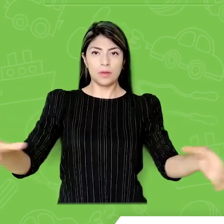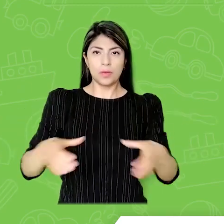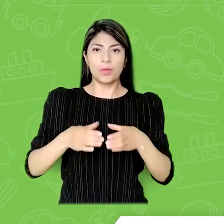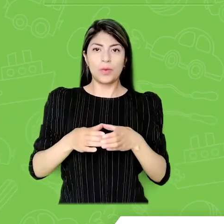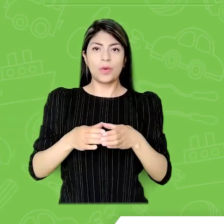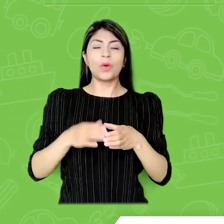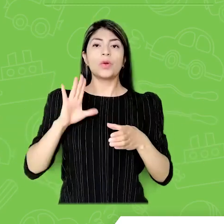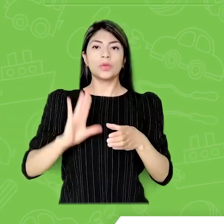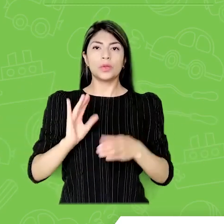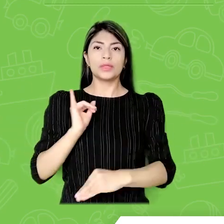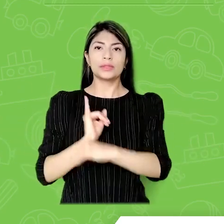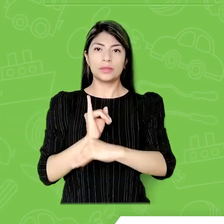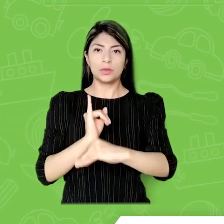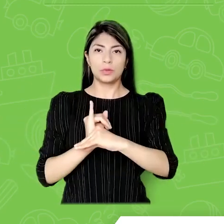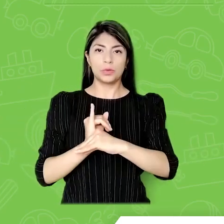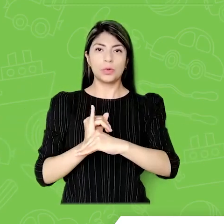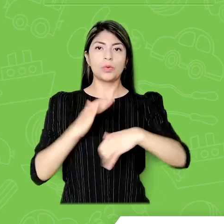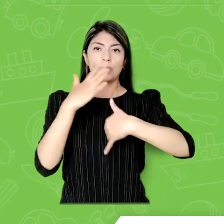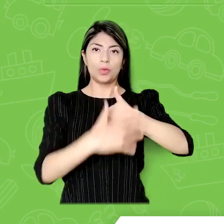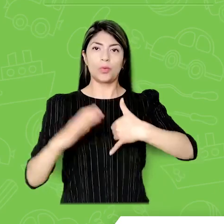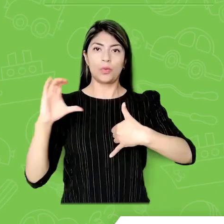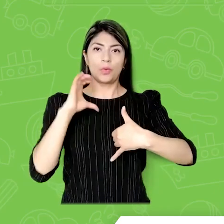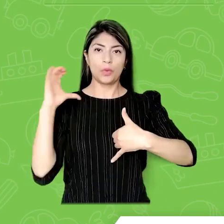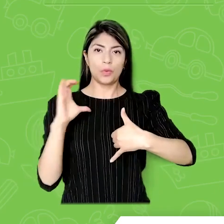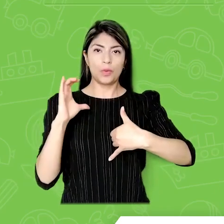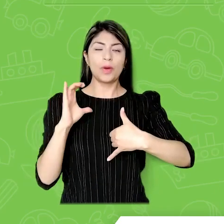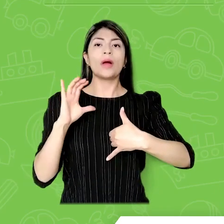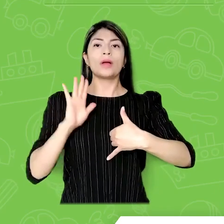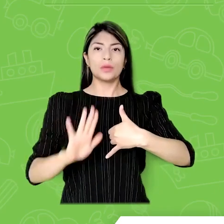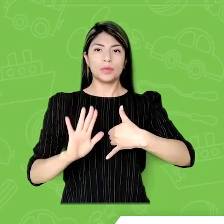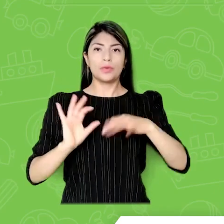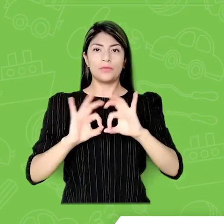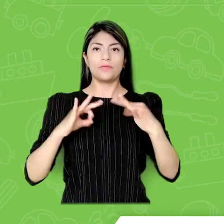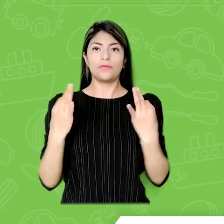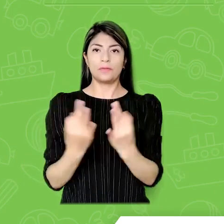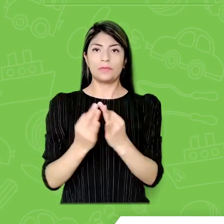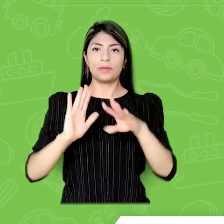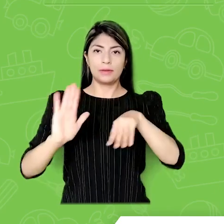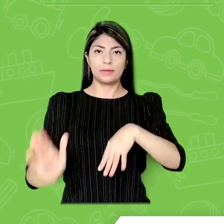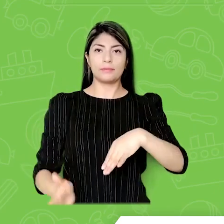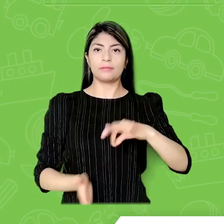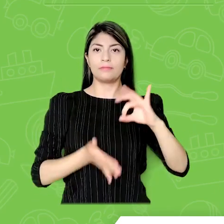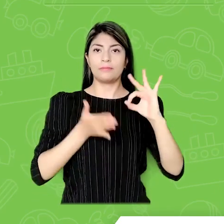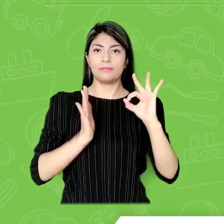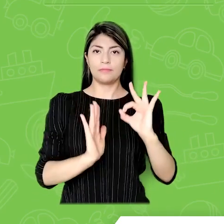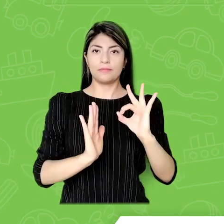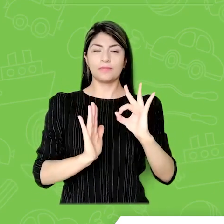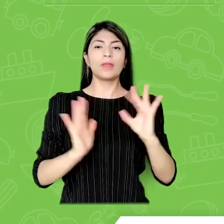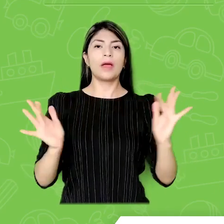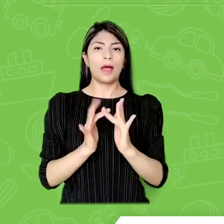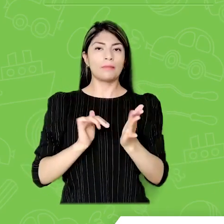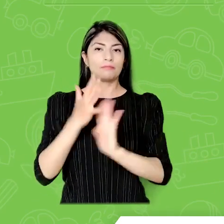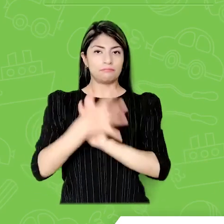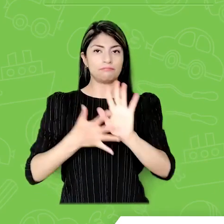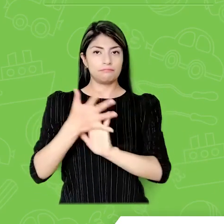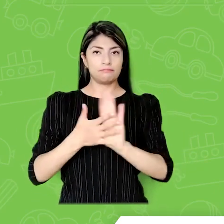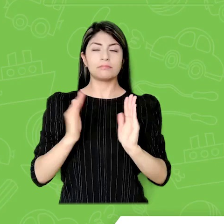Instituto Colombiano de Bienestar Familiar, proceso de selección ICBF